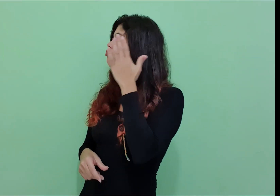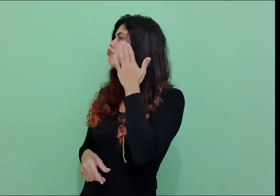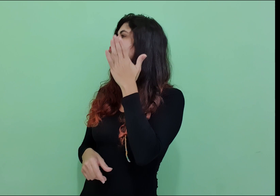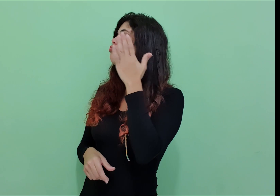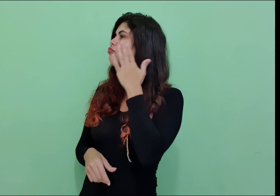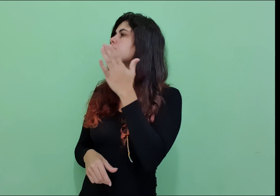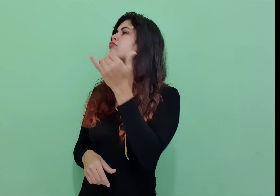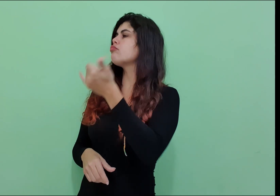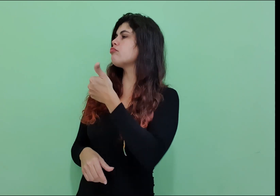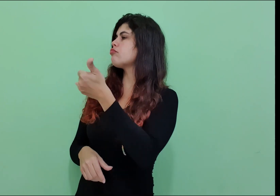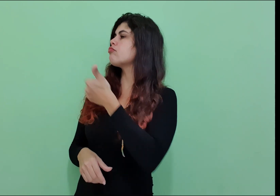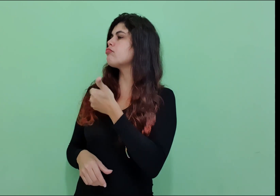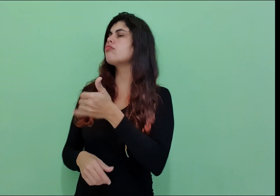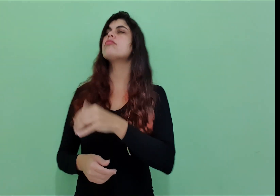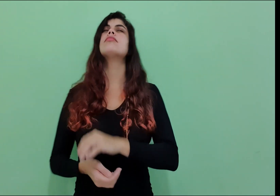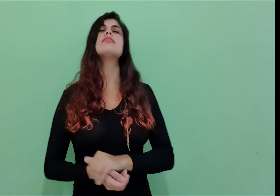essa notícia.